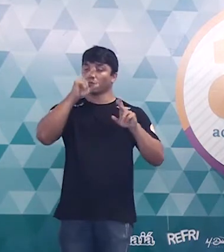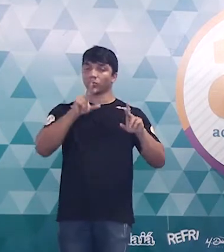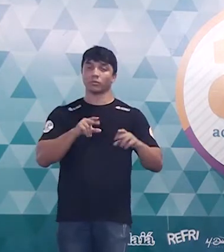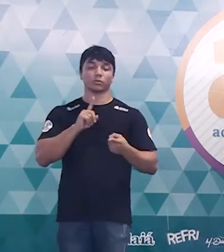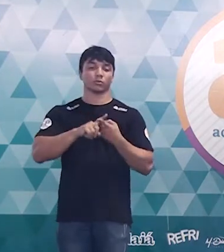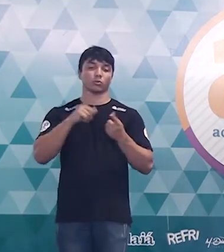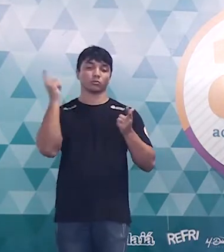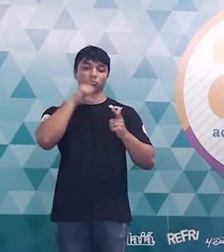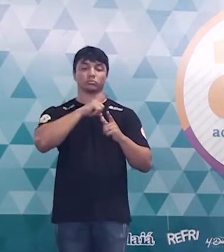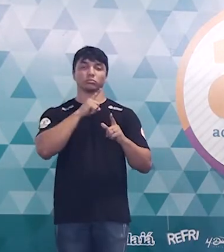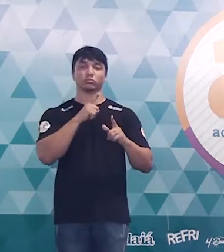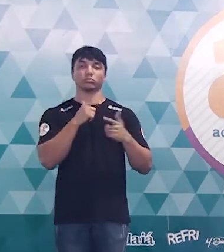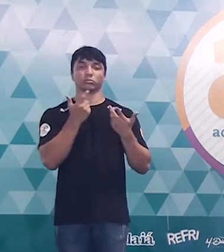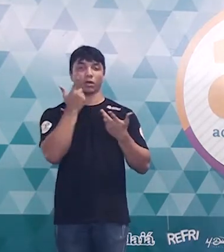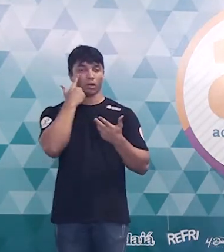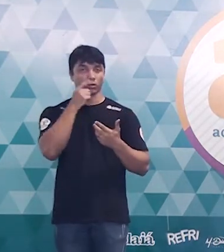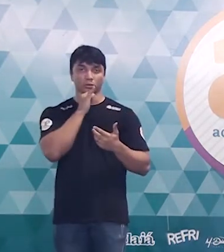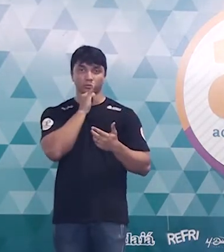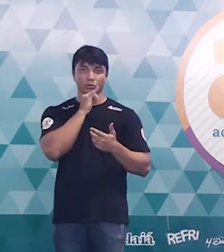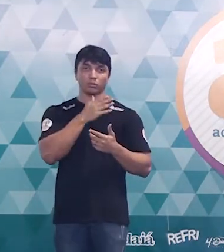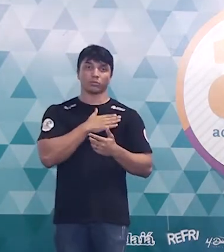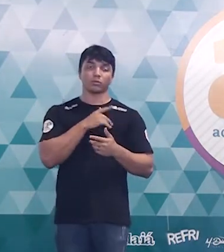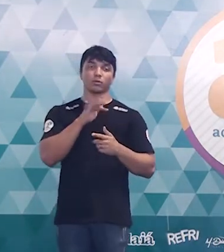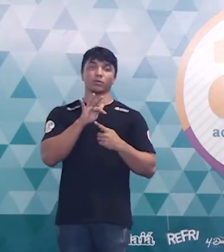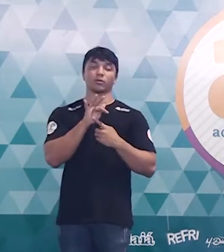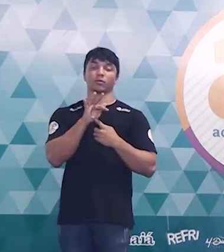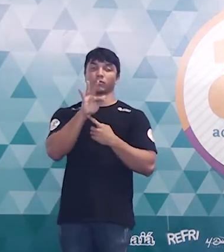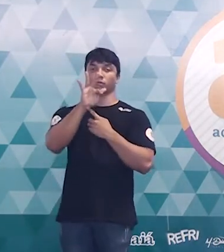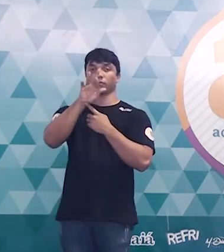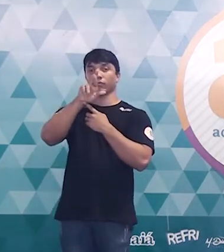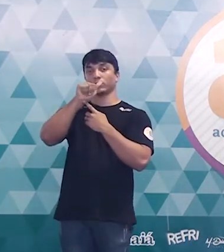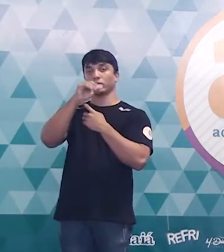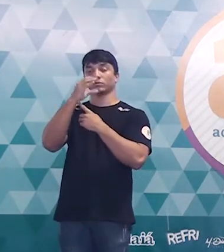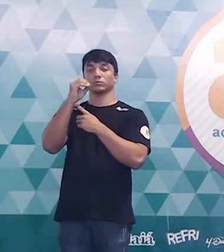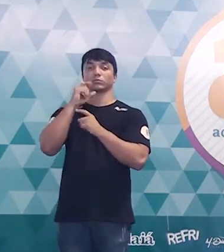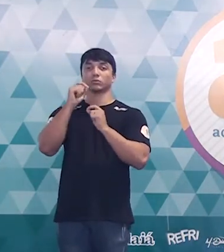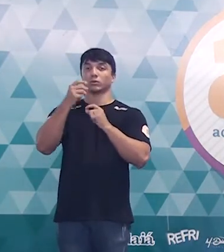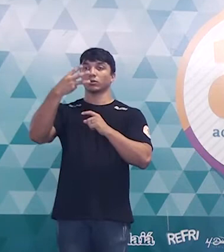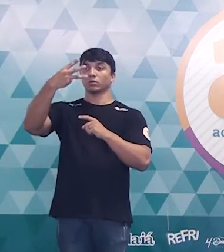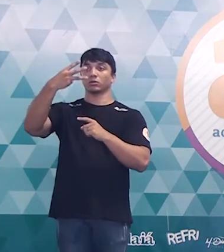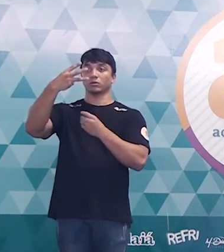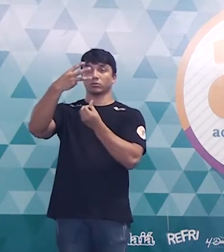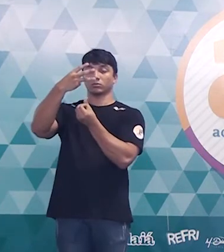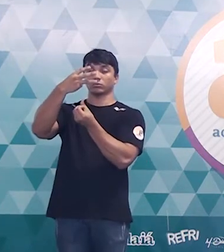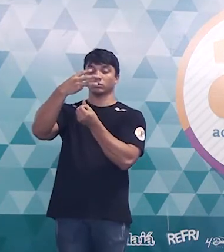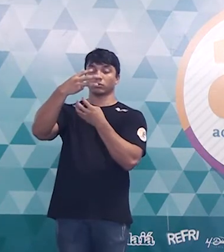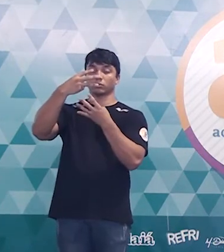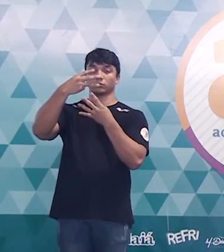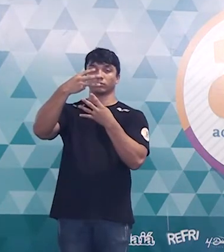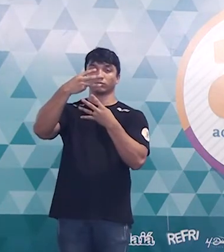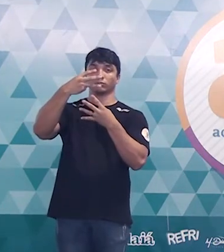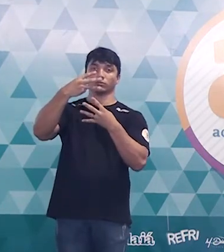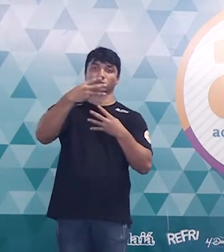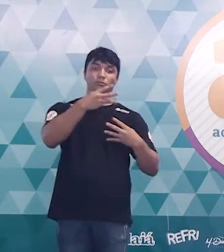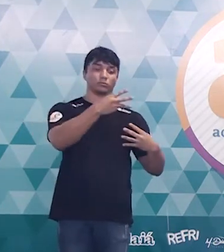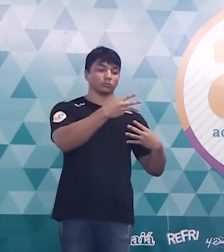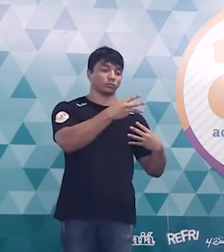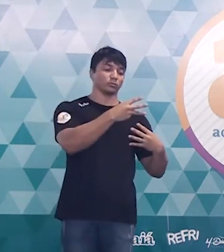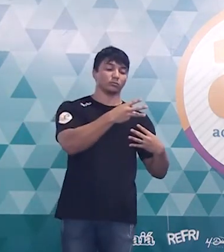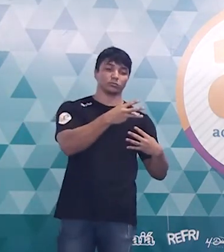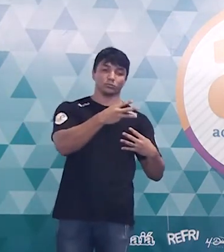dá certo. A minha fração era o quê, hein? A minha fração era o quê? 3 sobre 4.